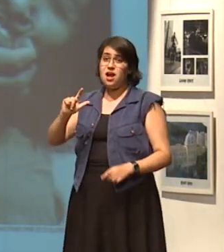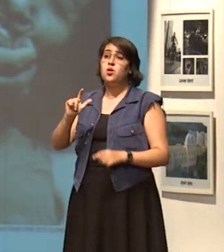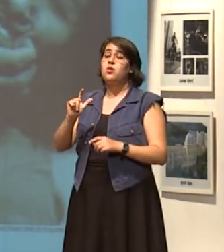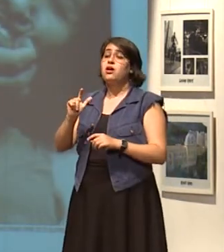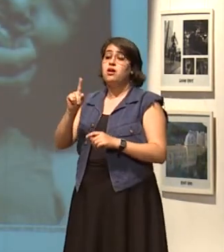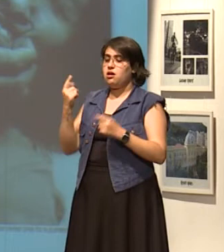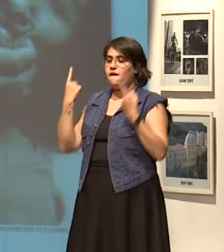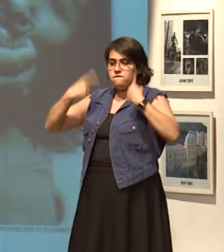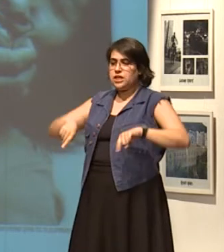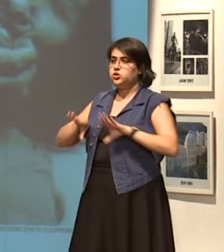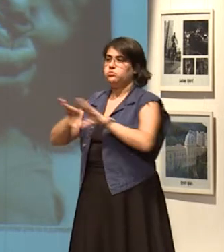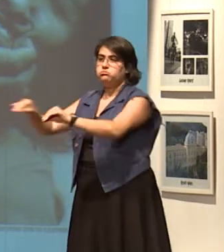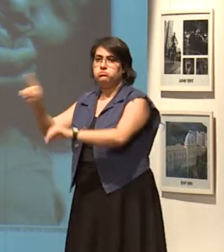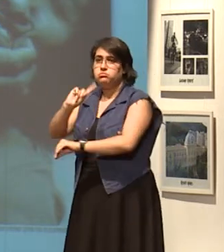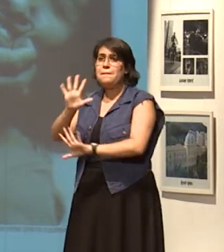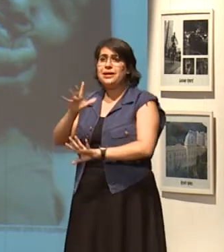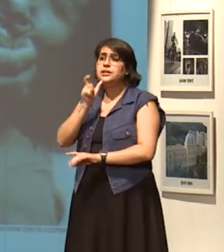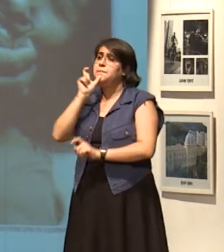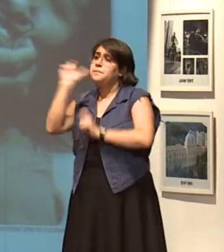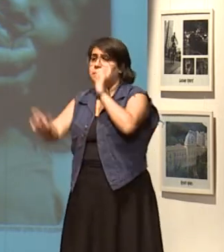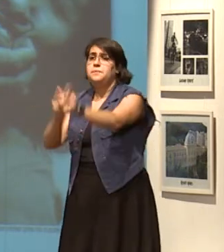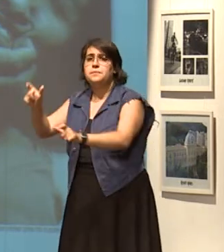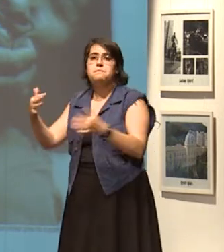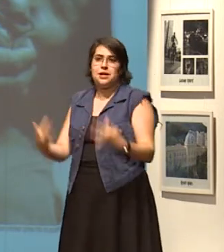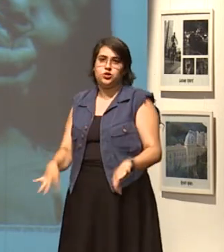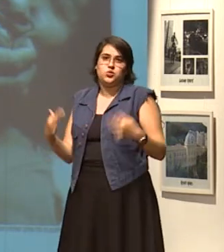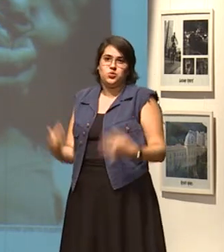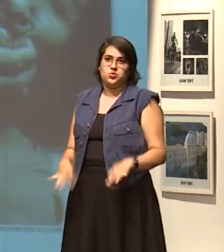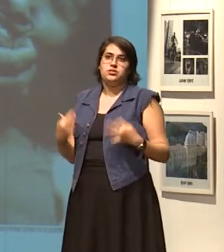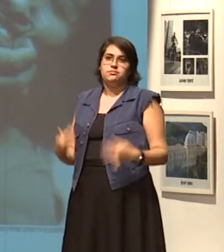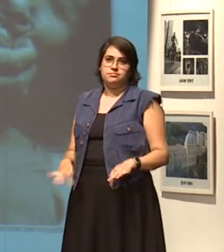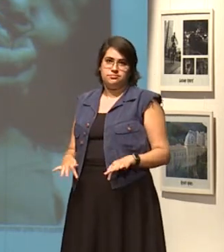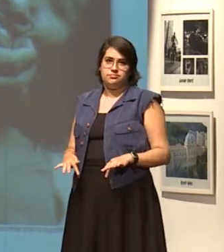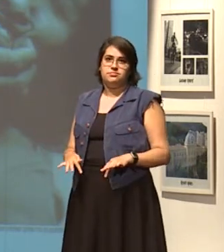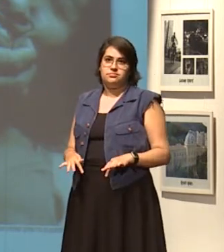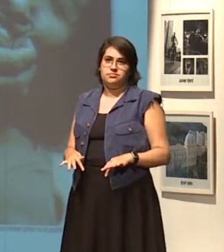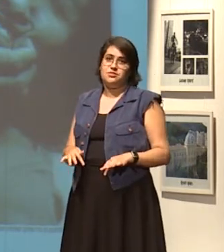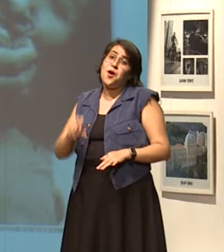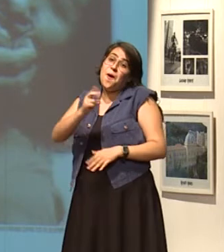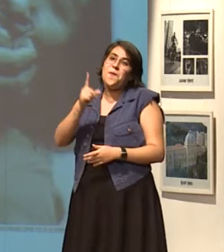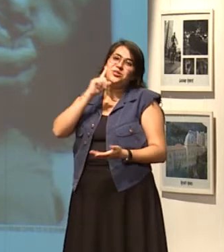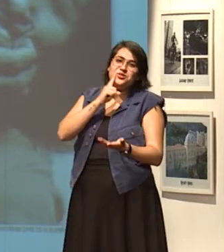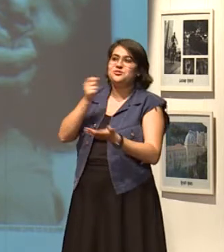A violência moral, ela não é física, mas as palavras, elas